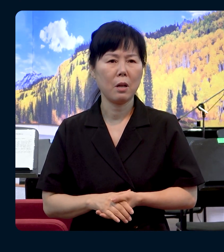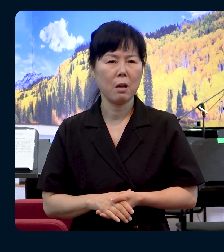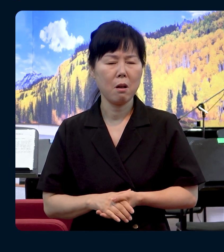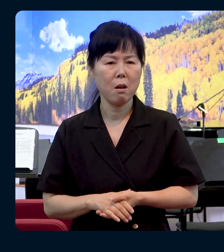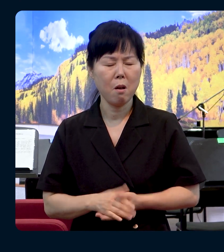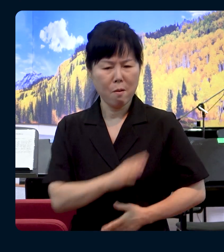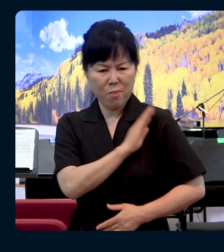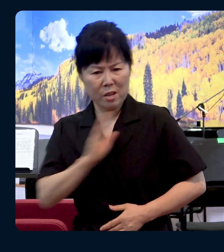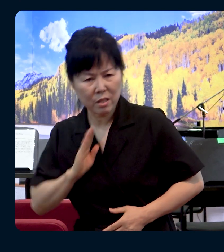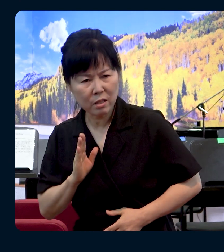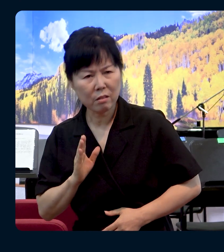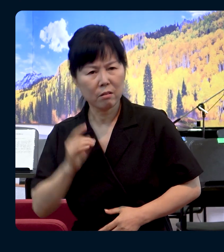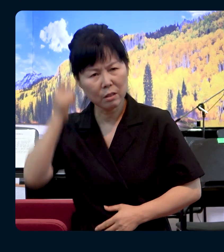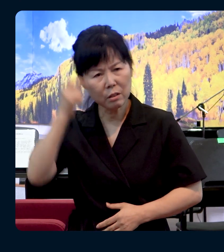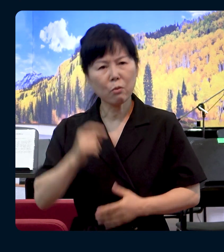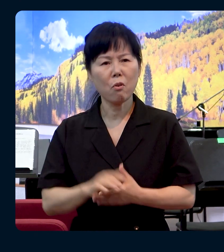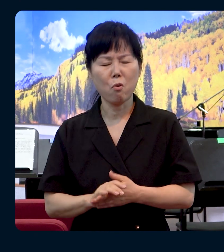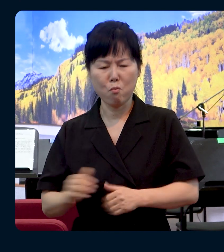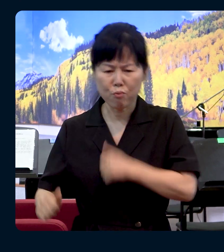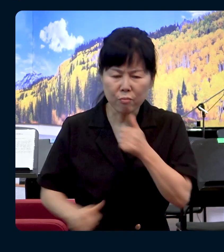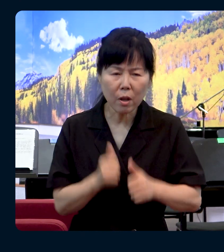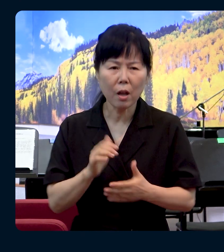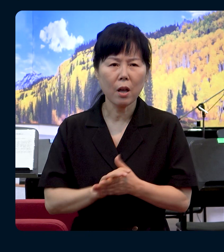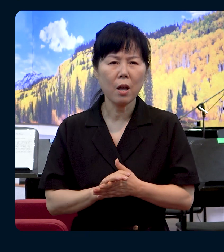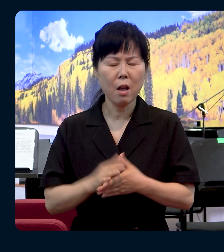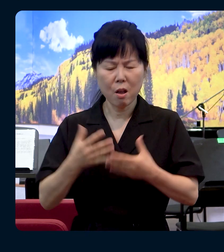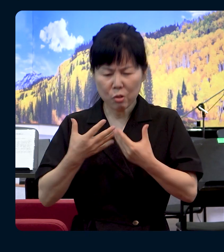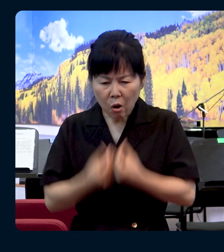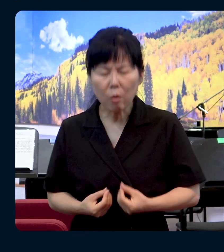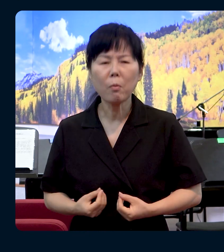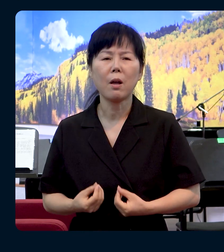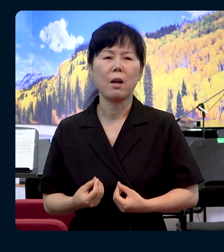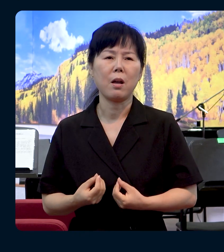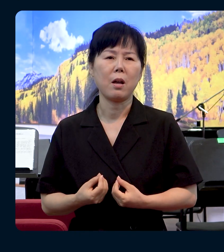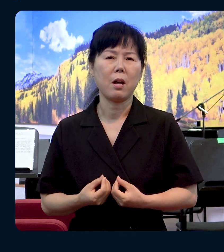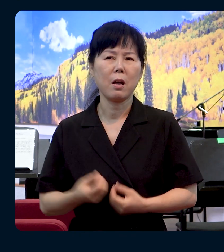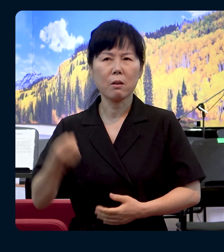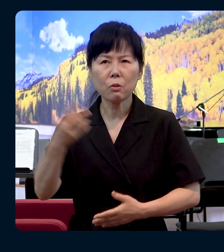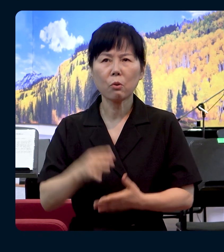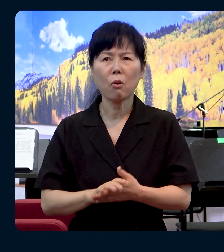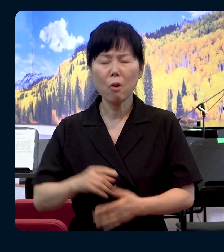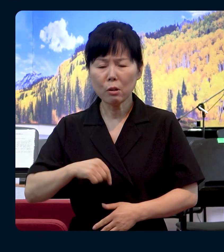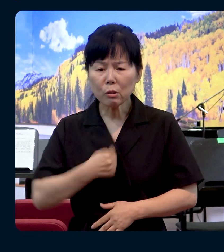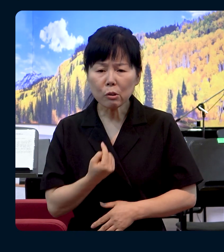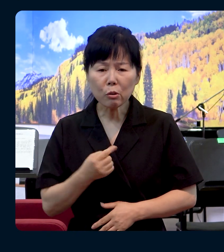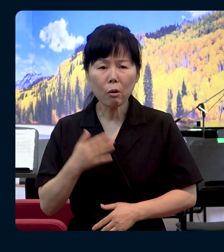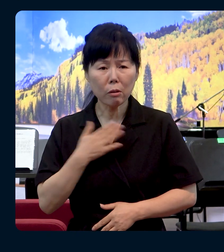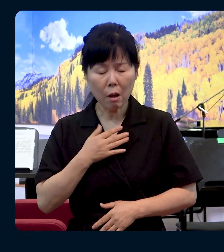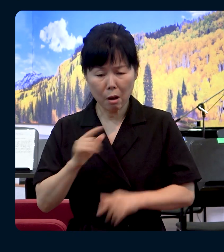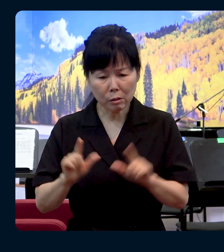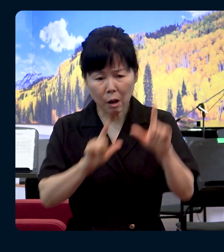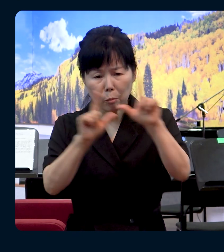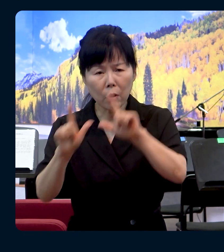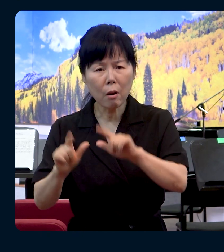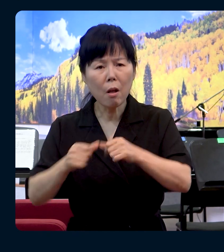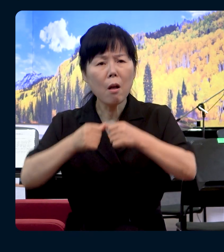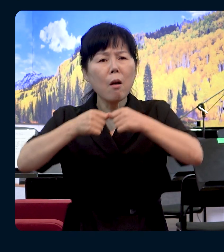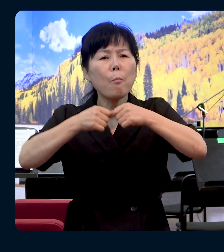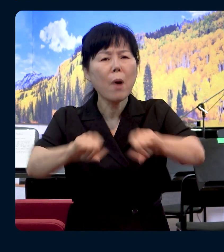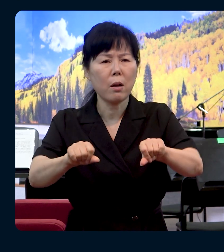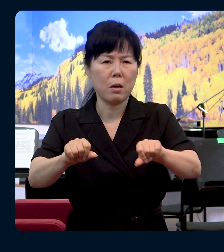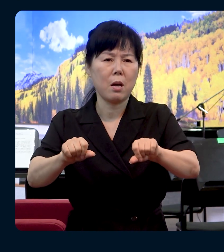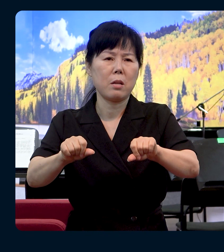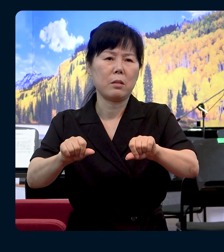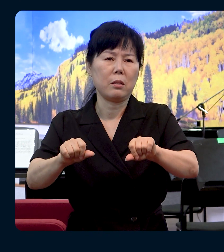배신감에 분노하면서 또 절망하고, 그리고 스스로 자기 삶을 파괴하는 그런